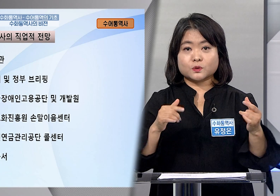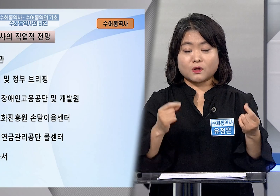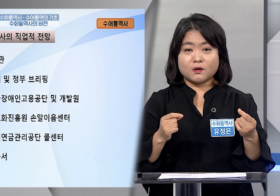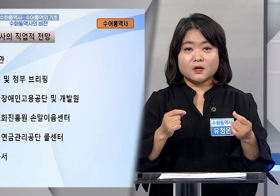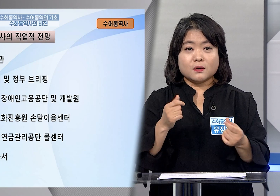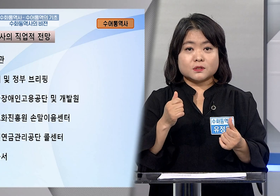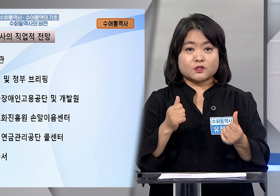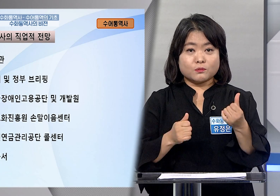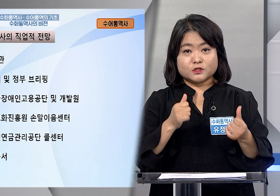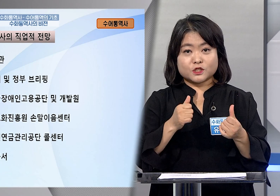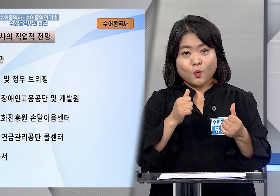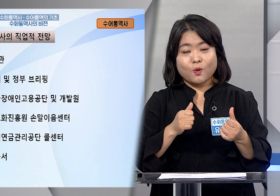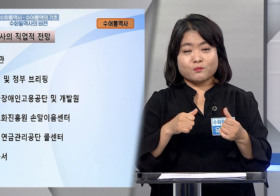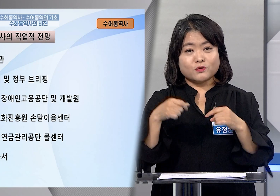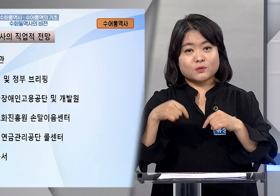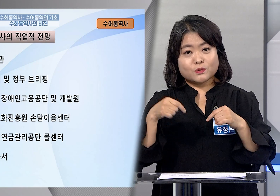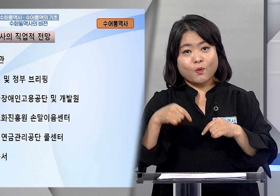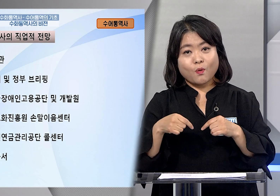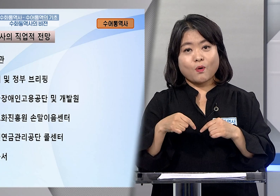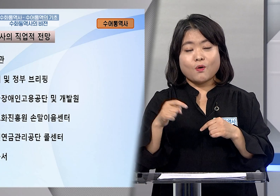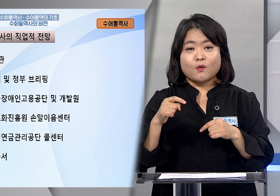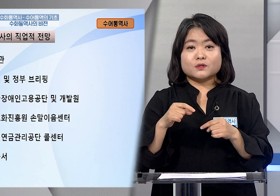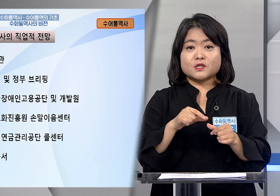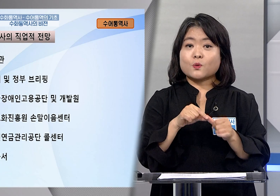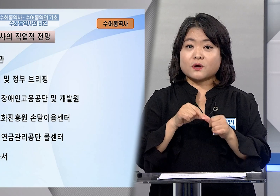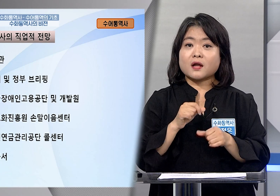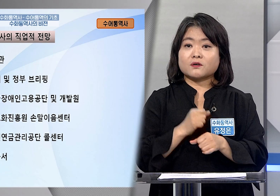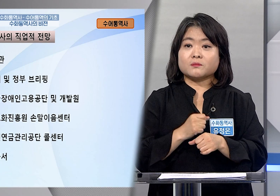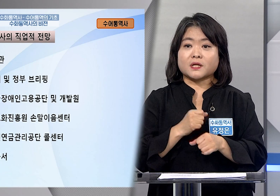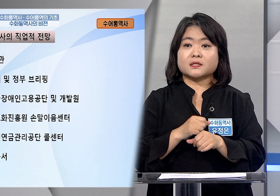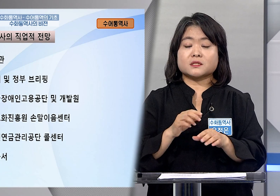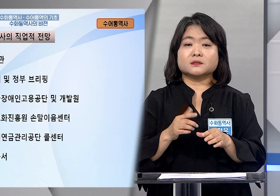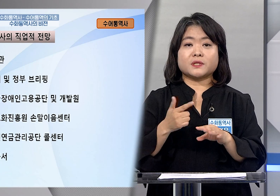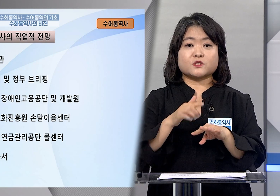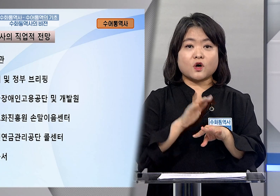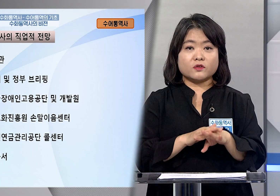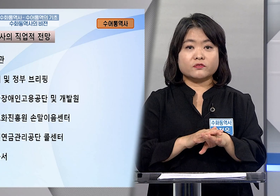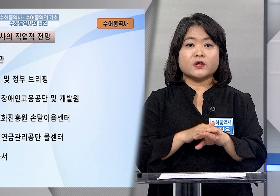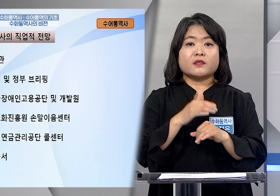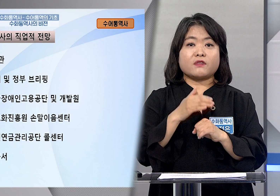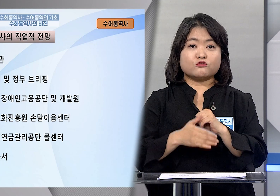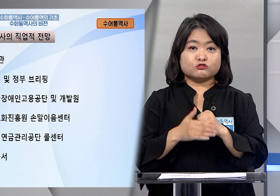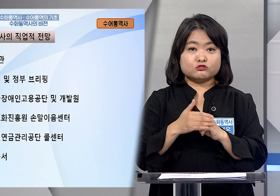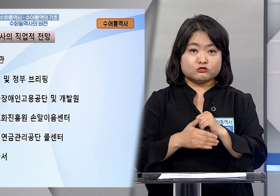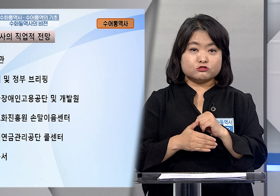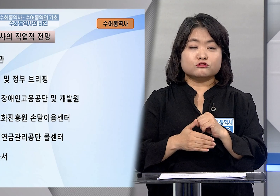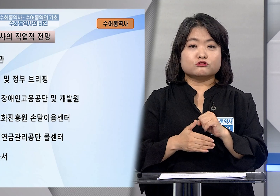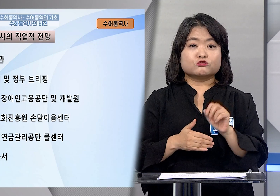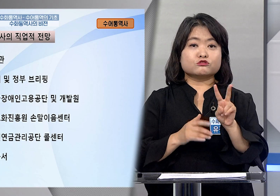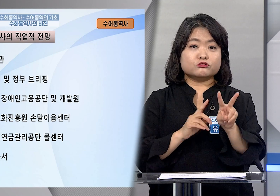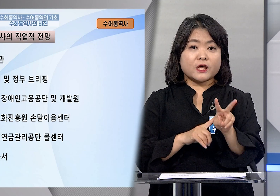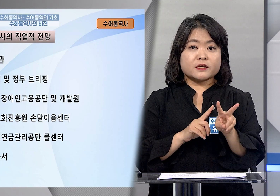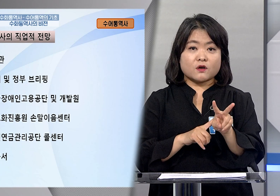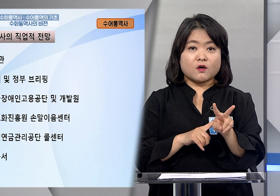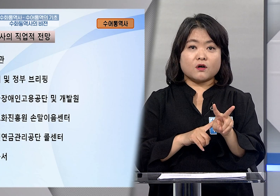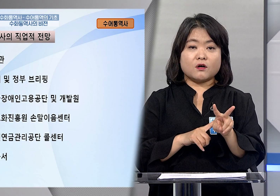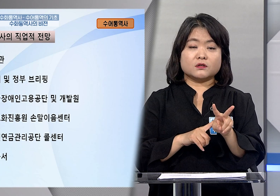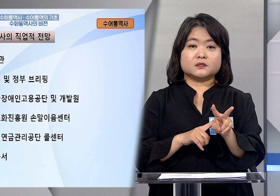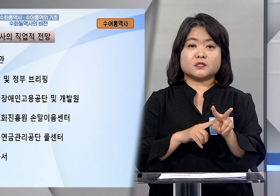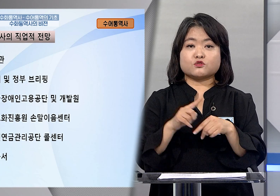정직원으로서 시험을 치고 면접을 보고 채용을 하는 겁니다. 지금 대전, 대구 두 군데에서 이제